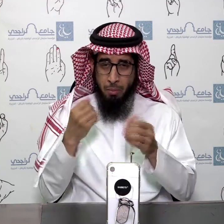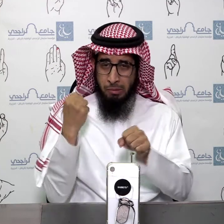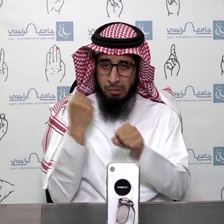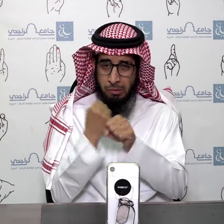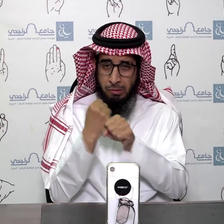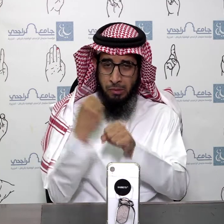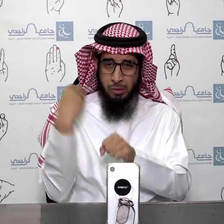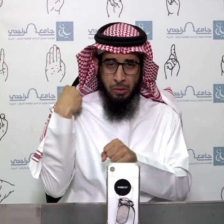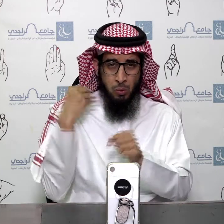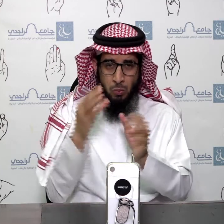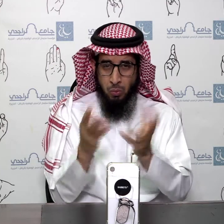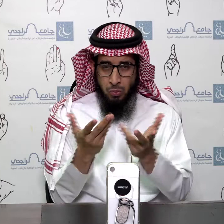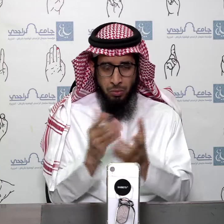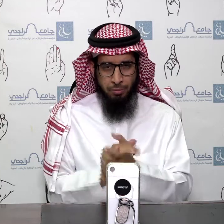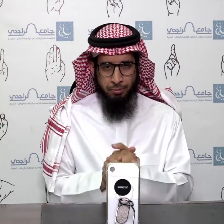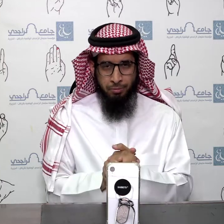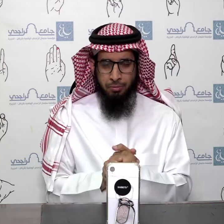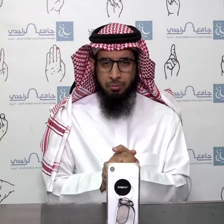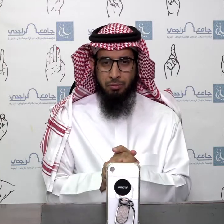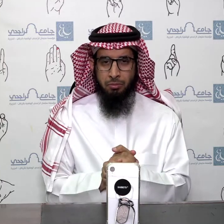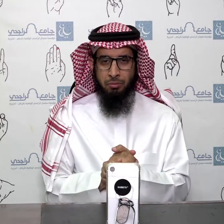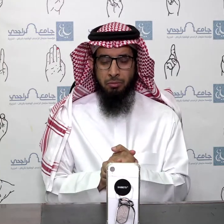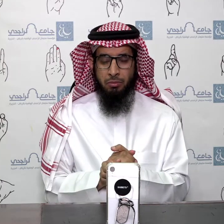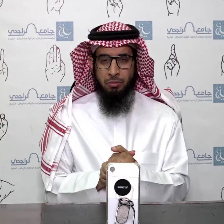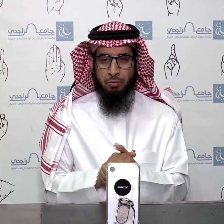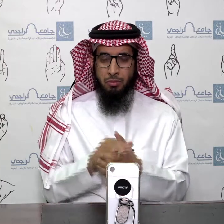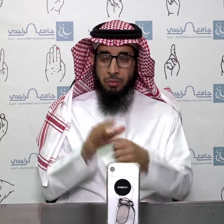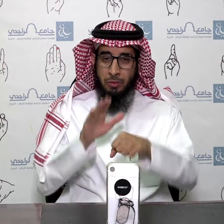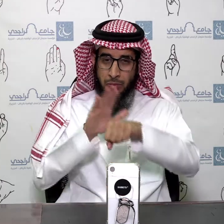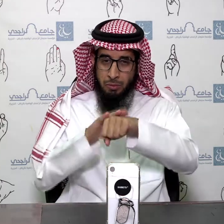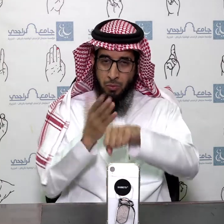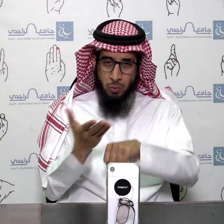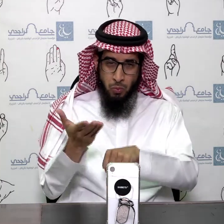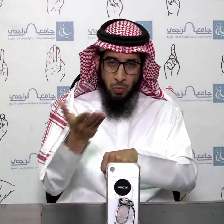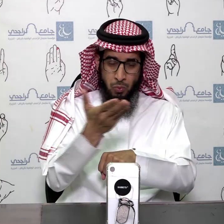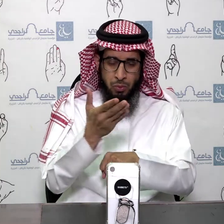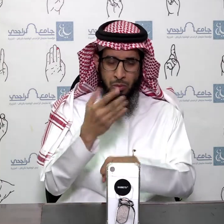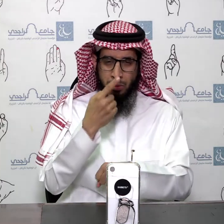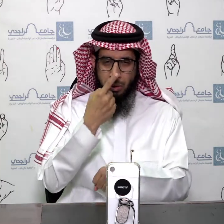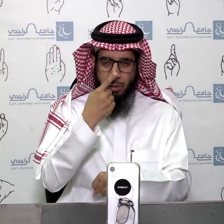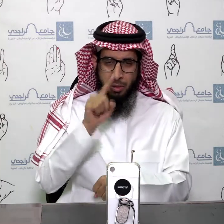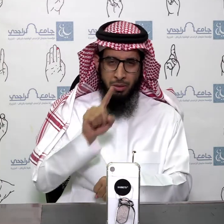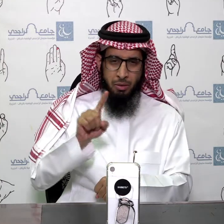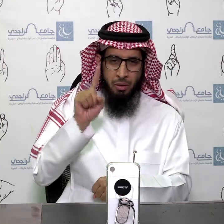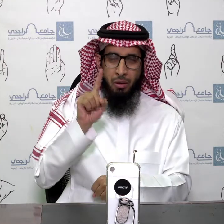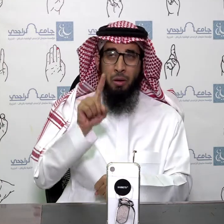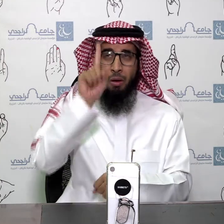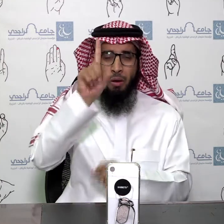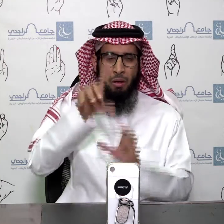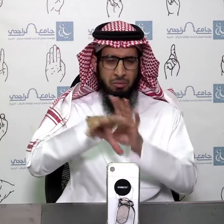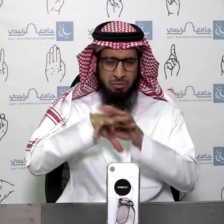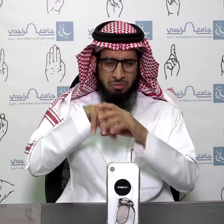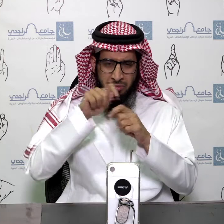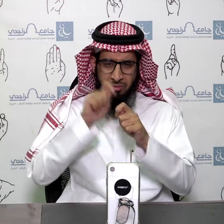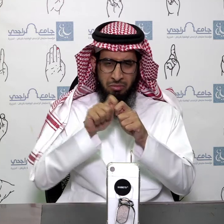الله، خلق الله جل وعلا الرجل والمرأة، وجعل لكل